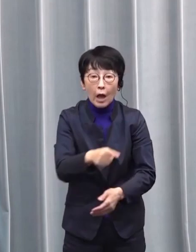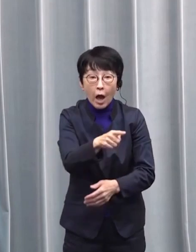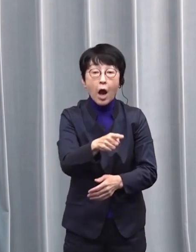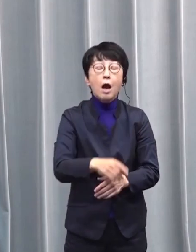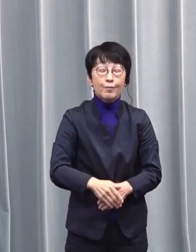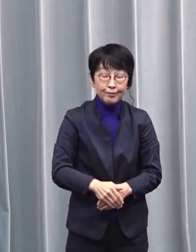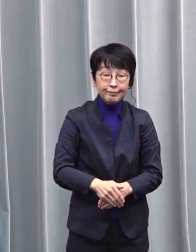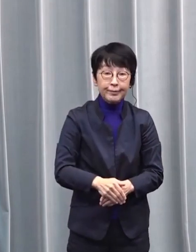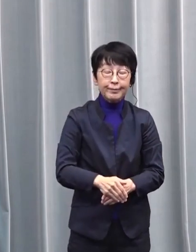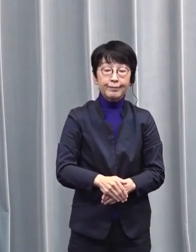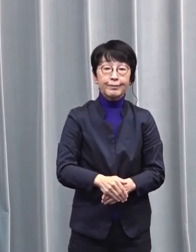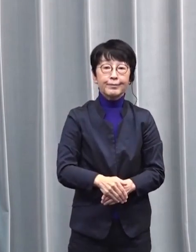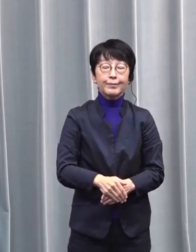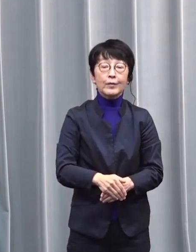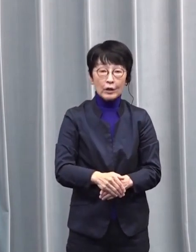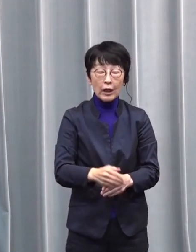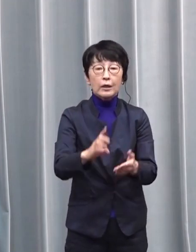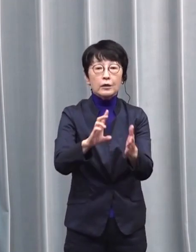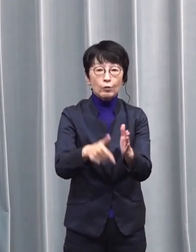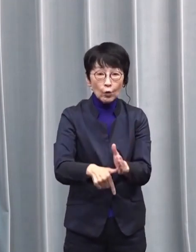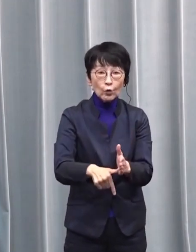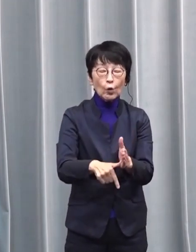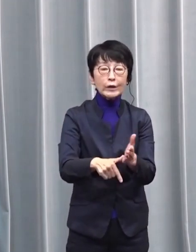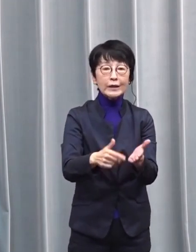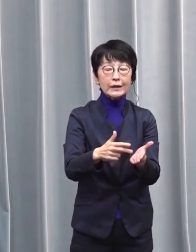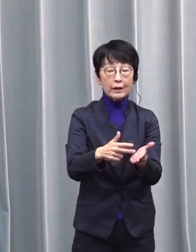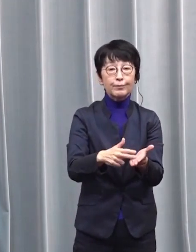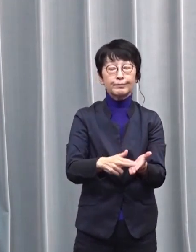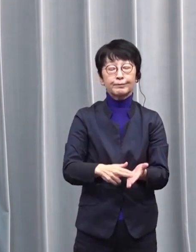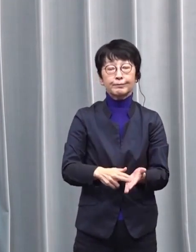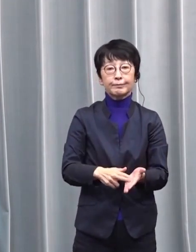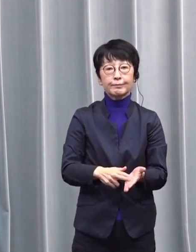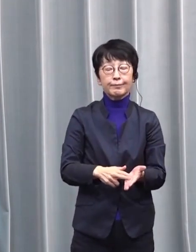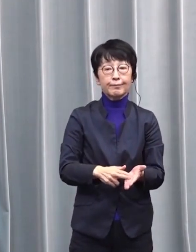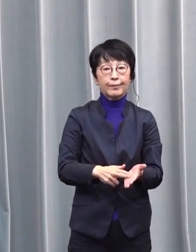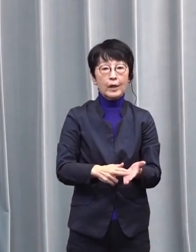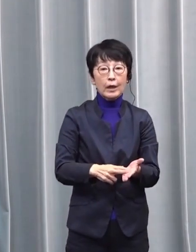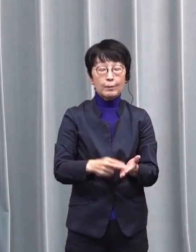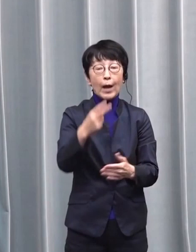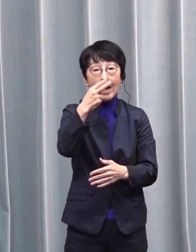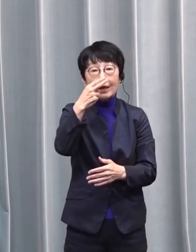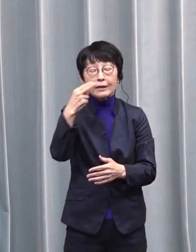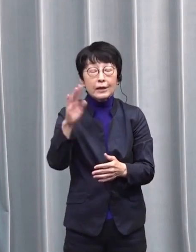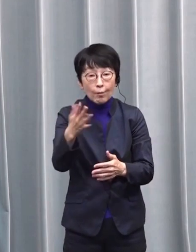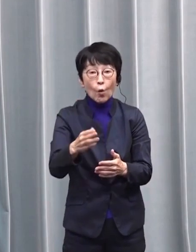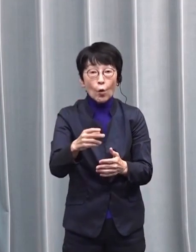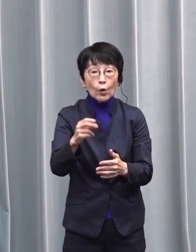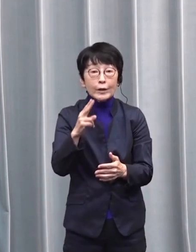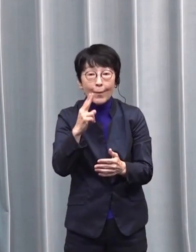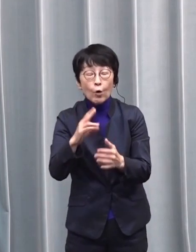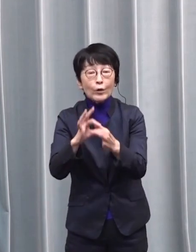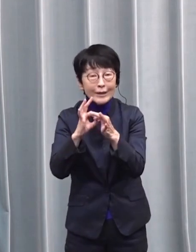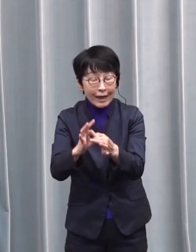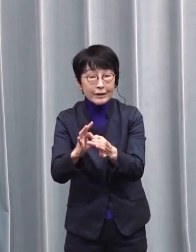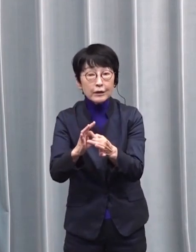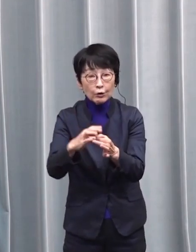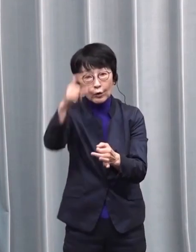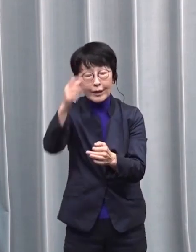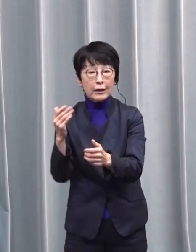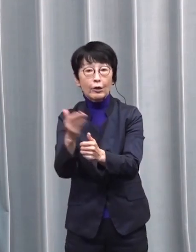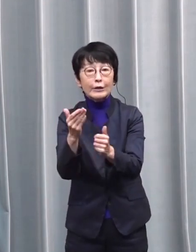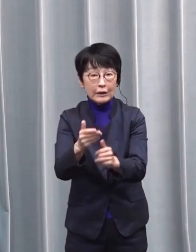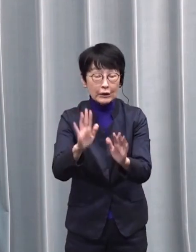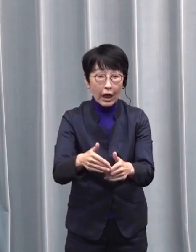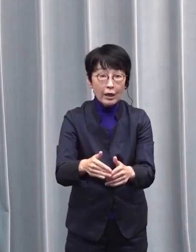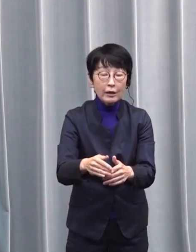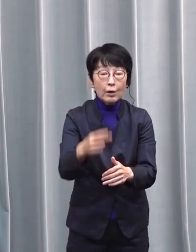行ったと、反省文を書かせて指導を行ったというところまで言及していますが、性加害については一切何もしなかったとすれば、とんでもない